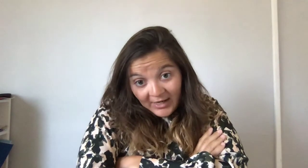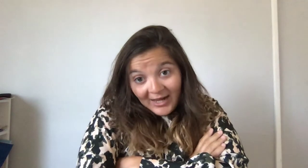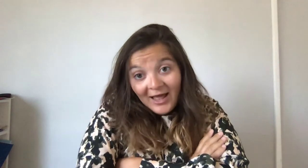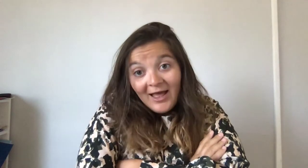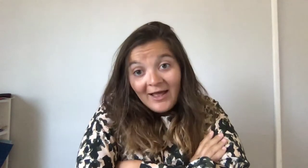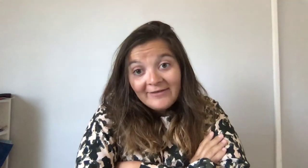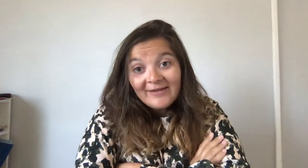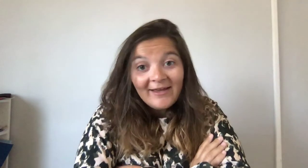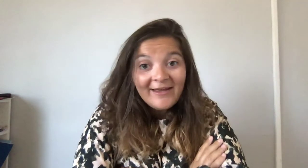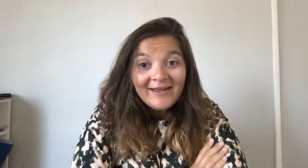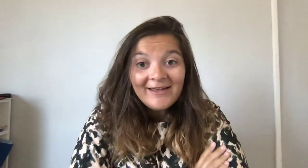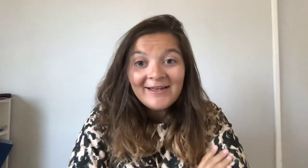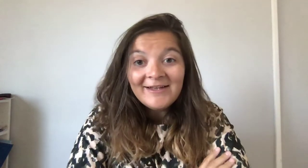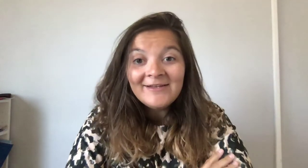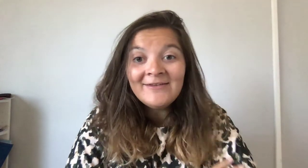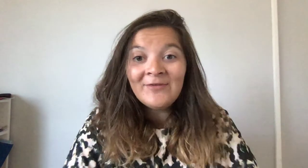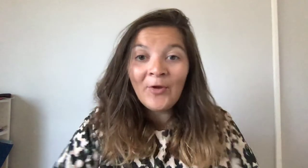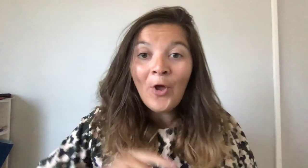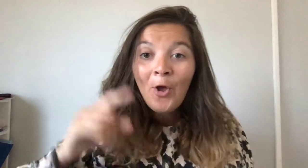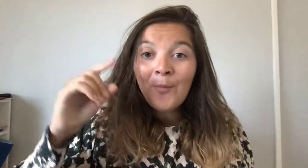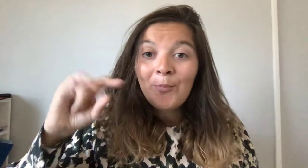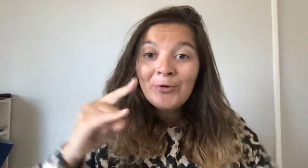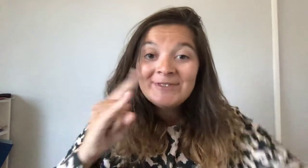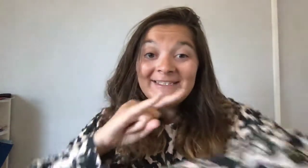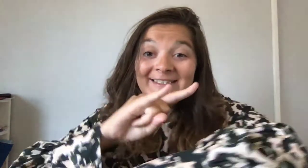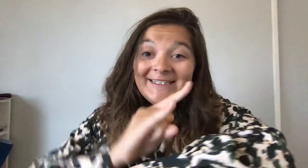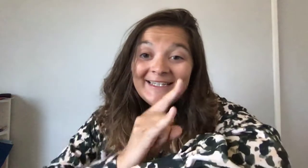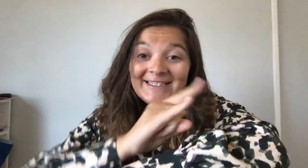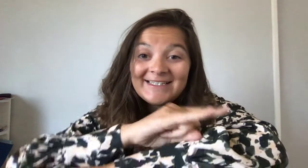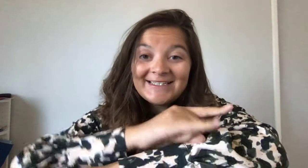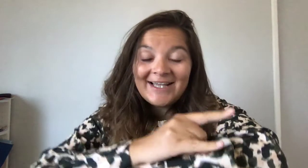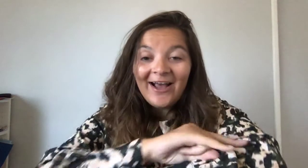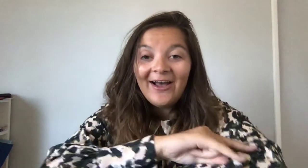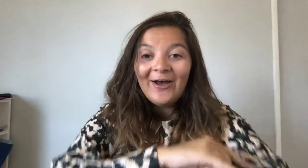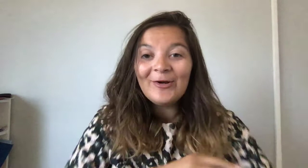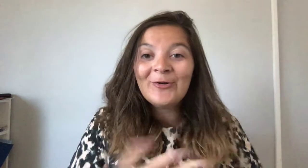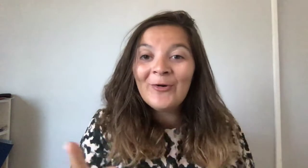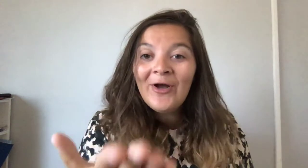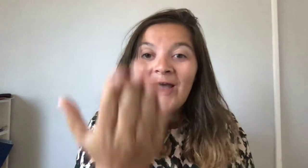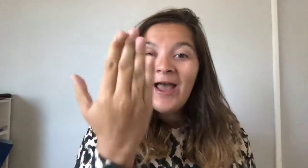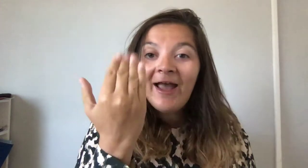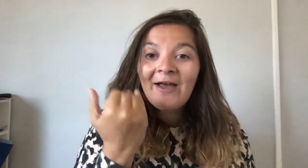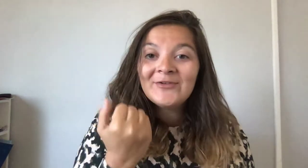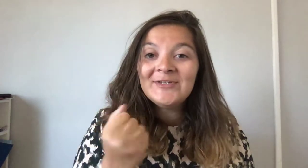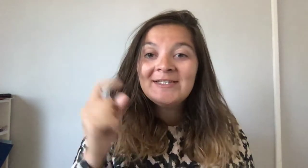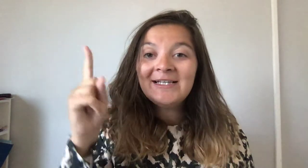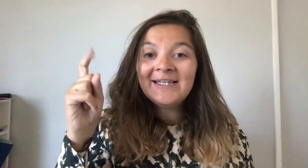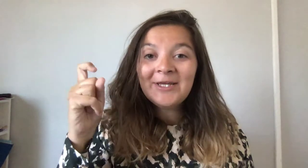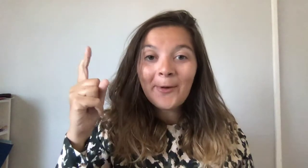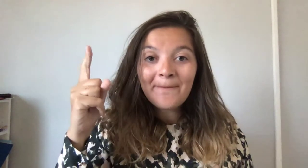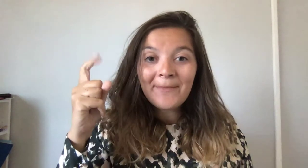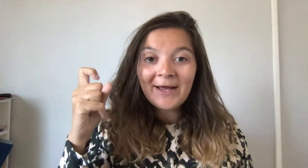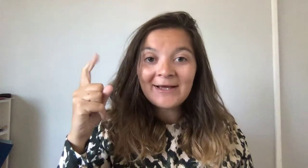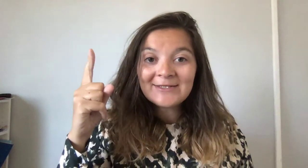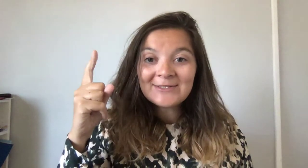la tête. Petit escargot invite